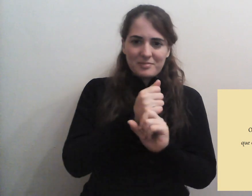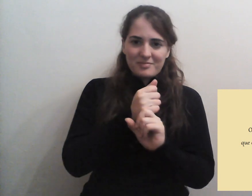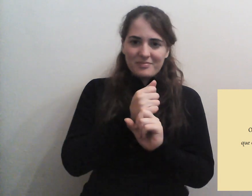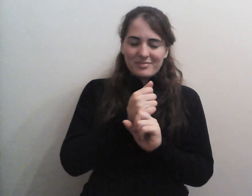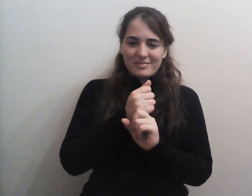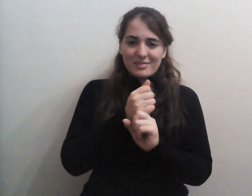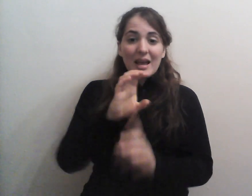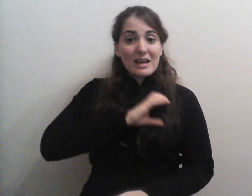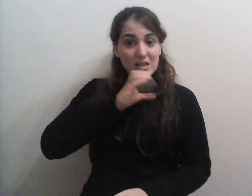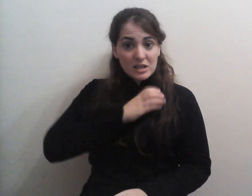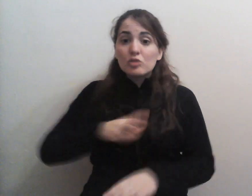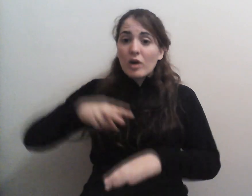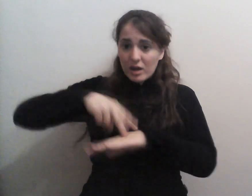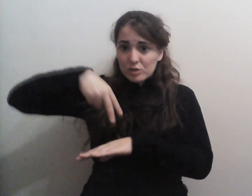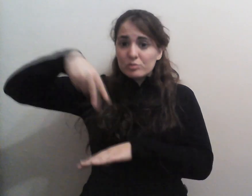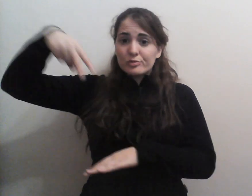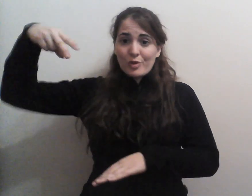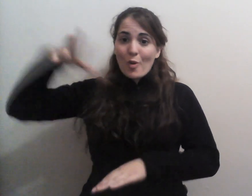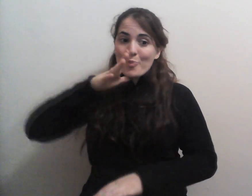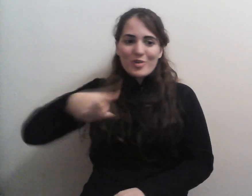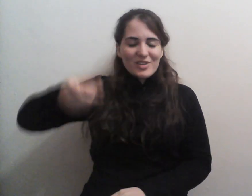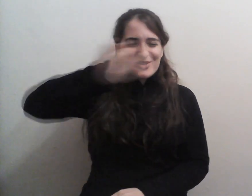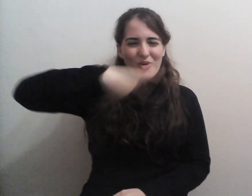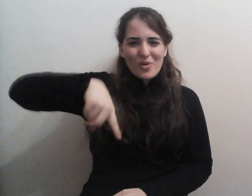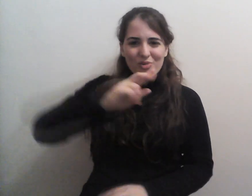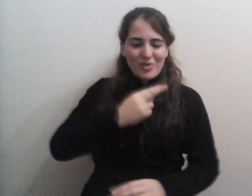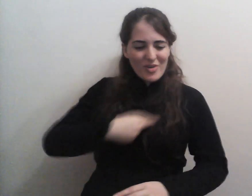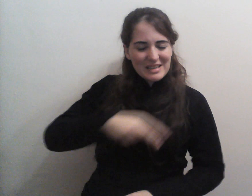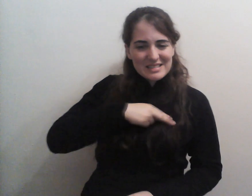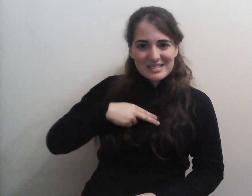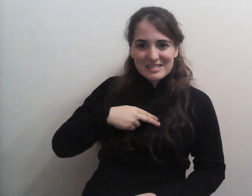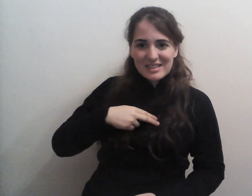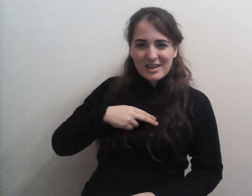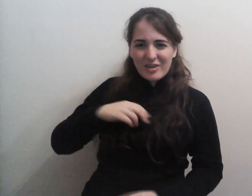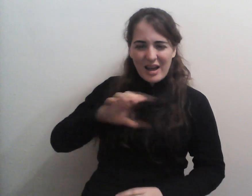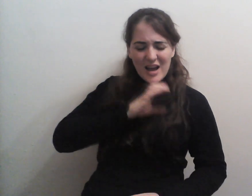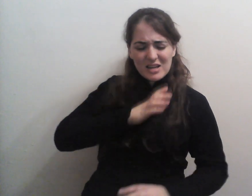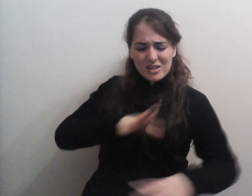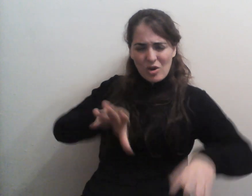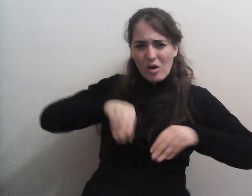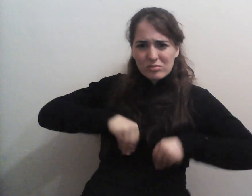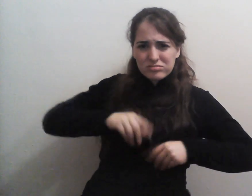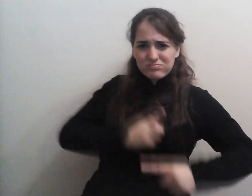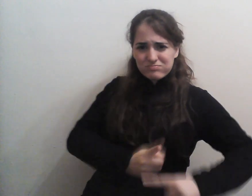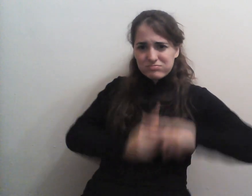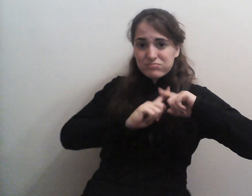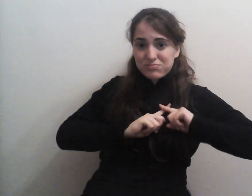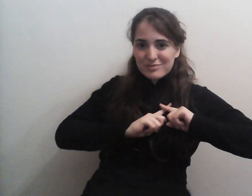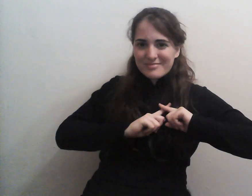todos los que estamos en el Hijo, en Cristo, también resucitaremos. Por lo tanto, tenemos esperanza viva. Por